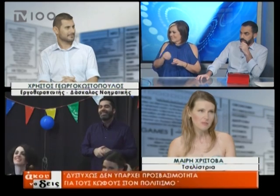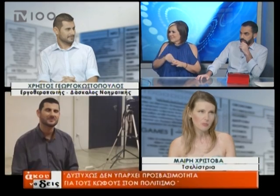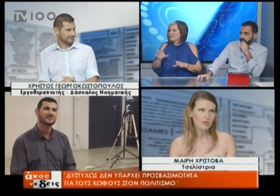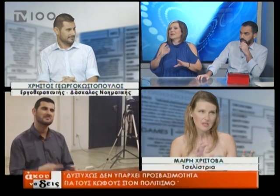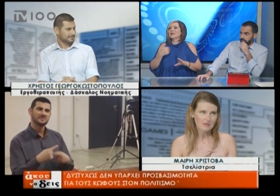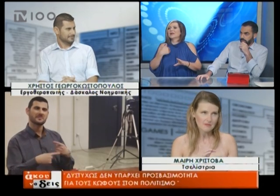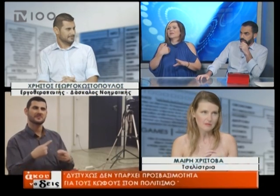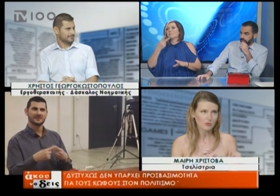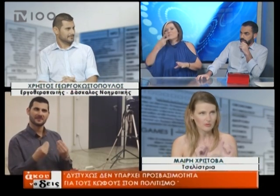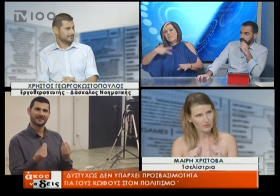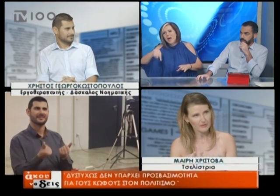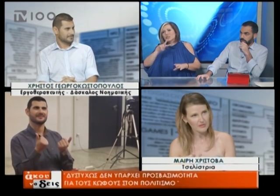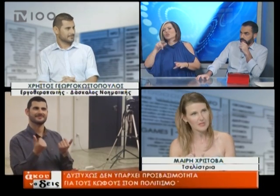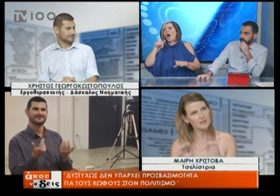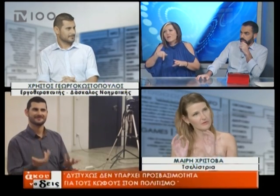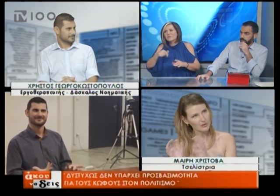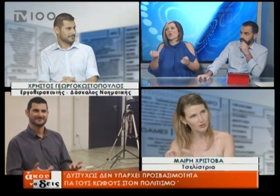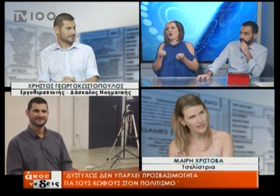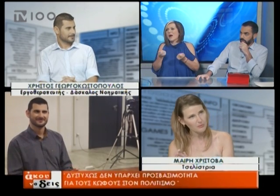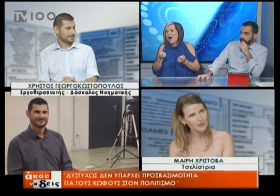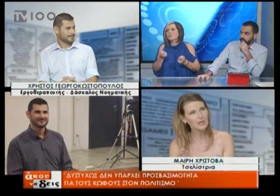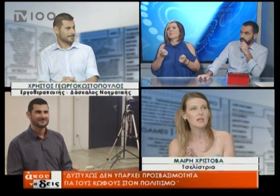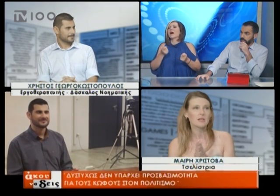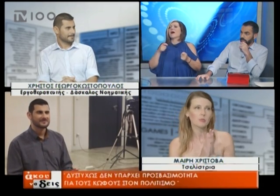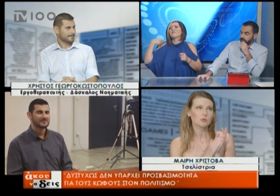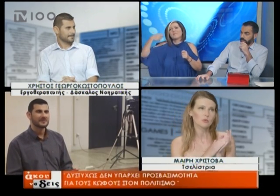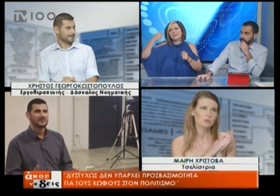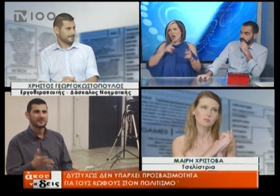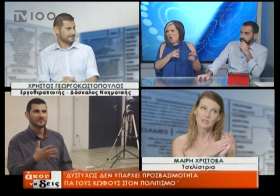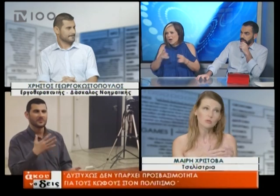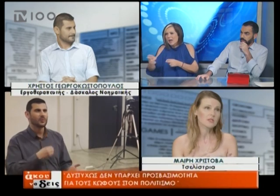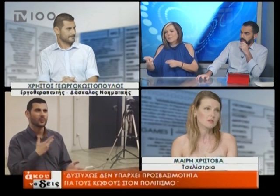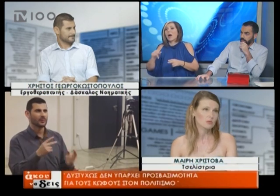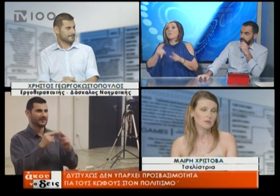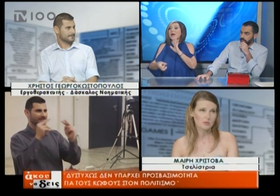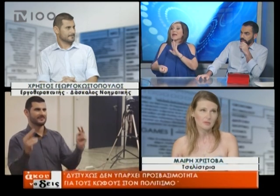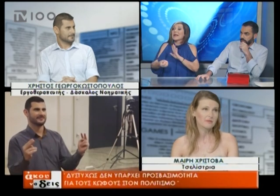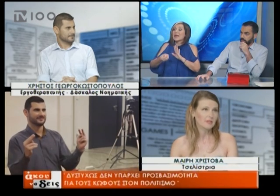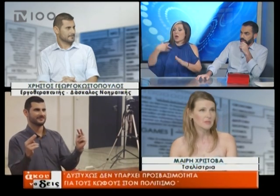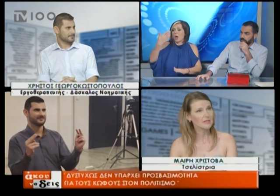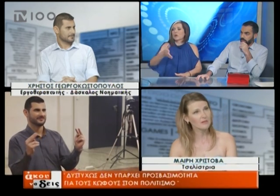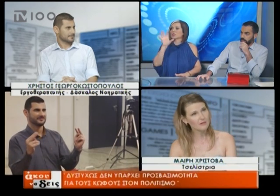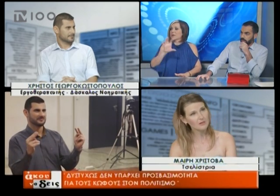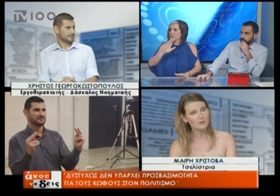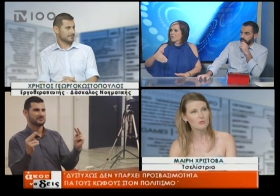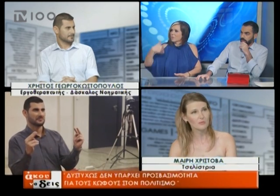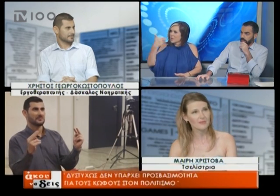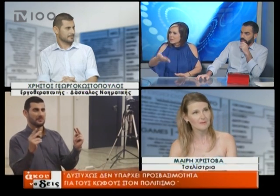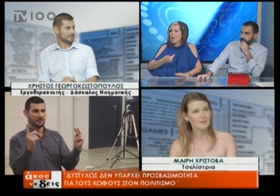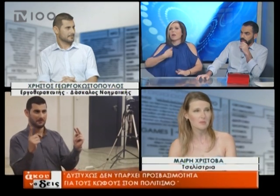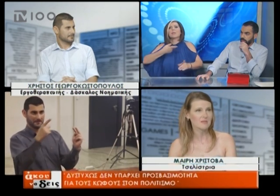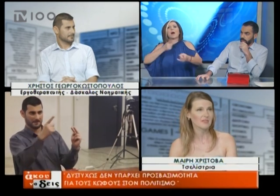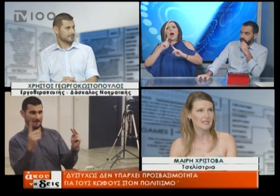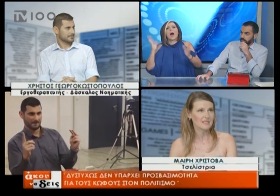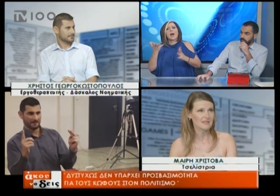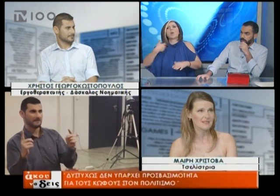είμαστε πιο πολύ σε αυτό. Ηχογραφήσεις, βίντεο κλιπ και από την καινούργια σεζόν, από το Σεπτέμβριο και μετά, θα κανονίσουμε